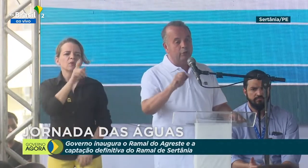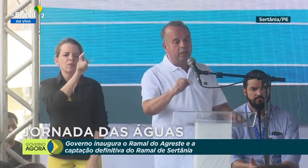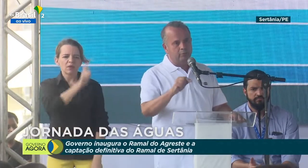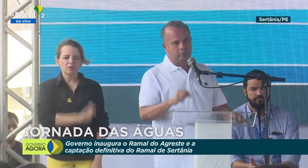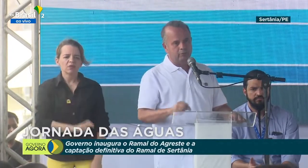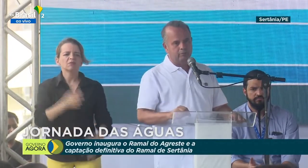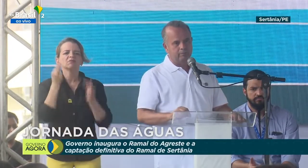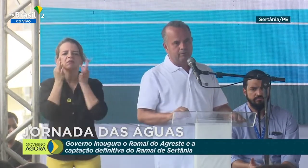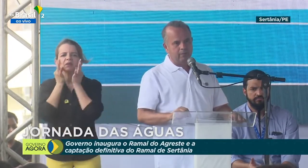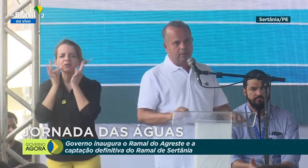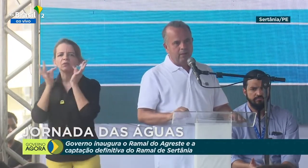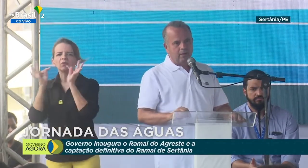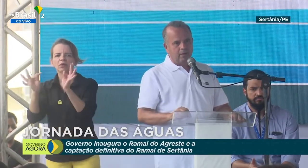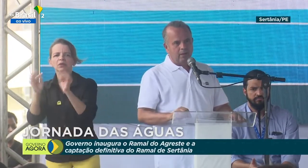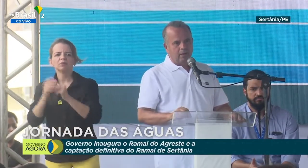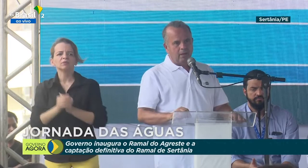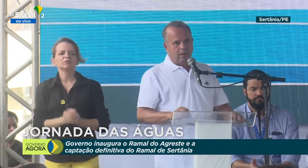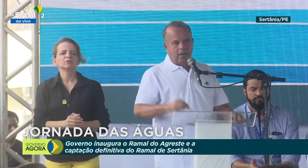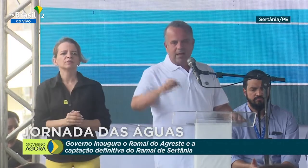testemunhamos